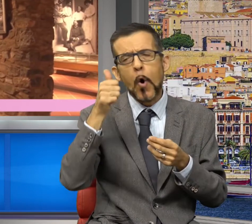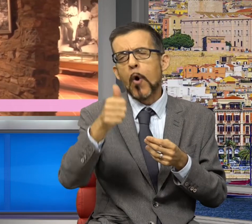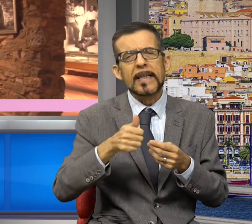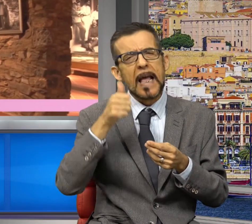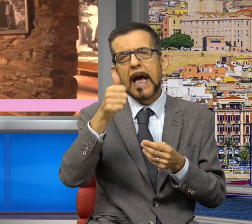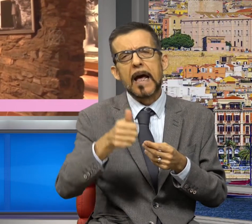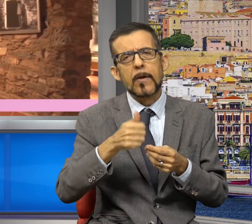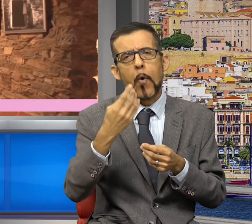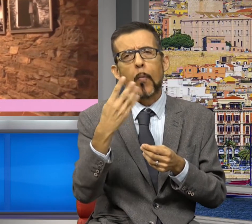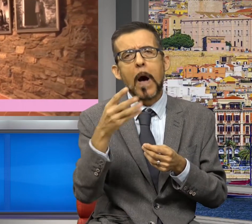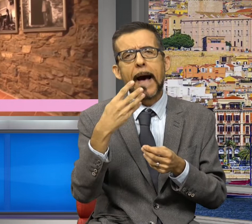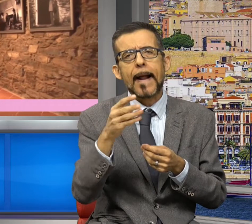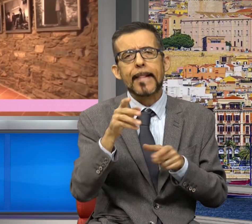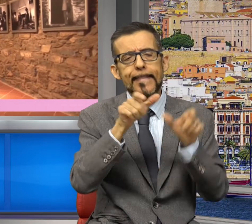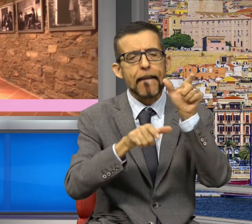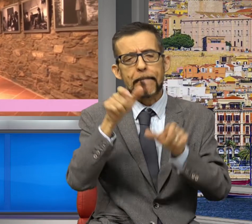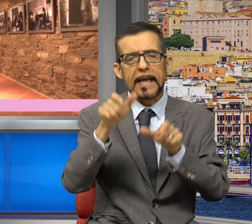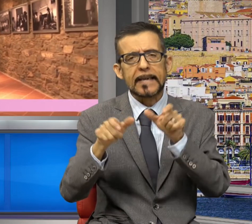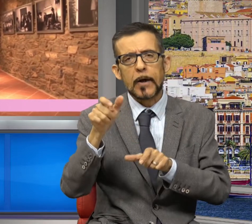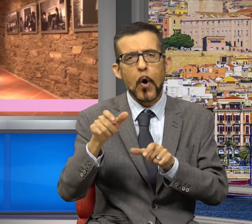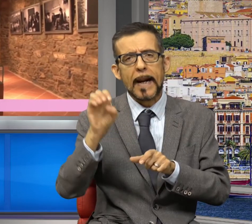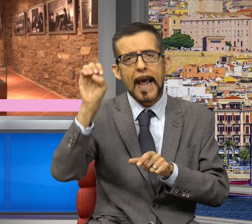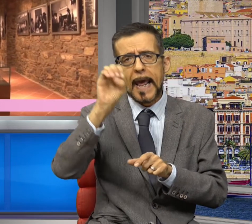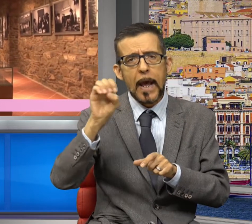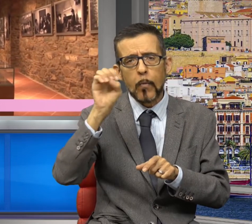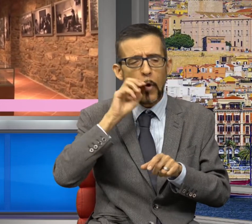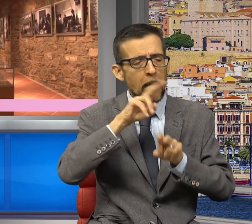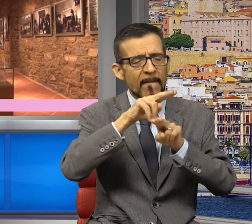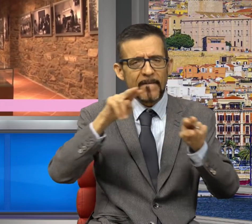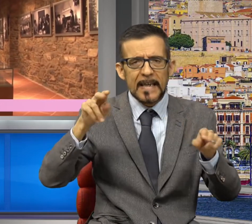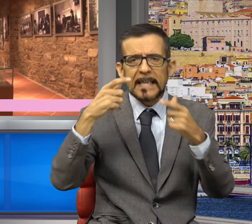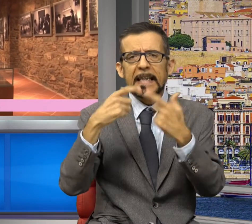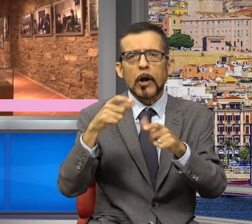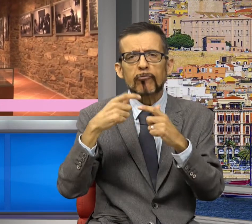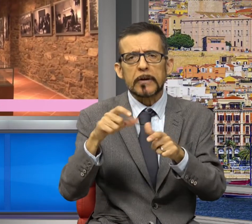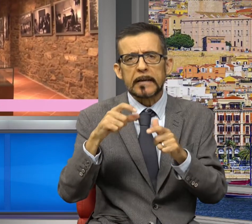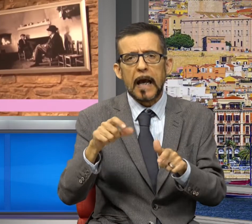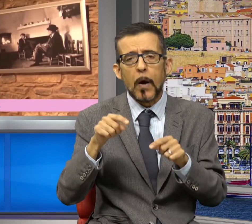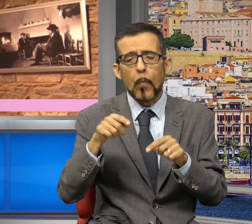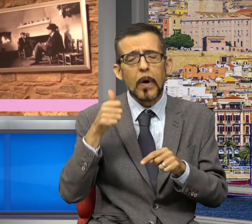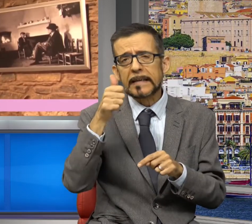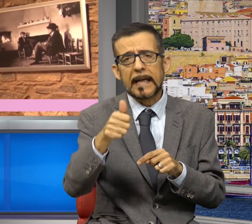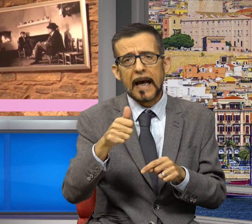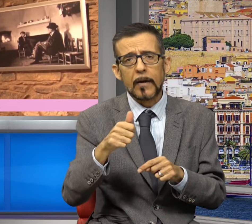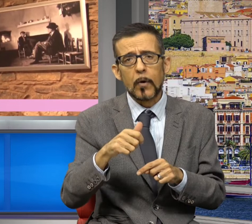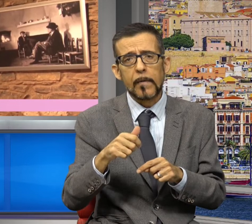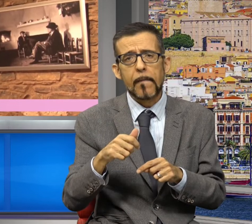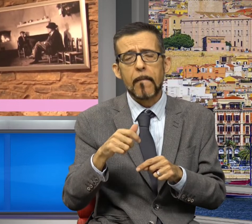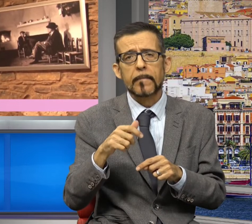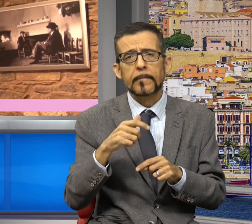Europa, visitano la città, visitano i dintorni. E quest'anno addirittura con una visita